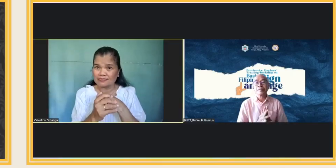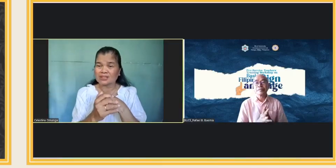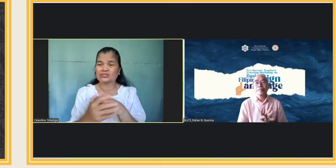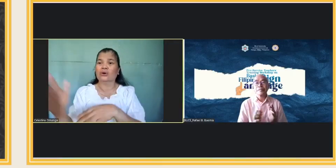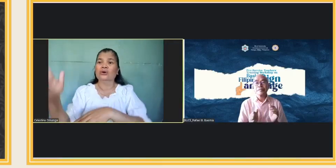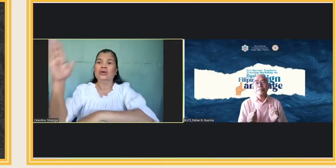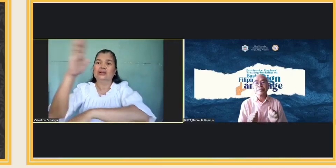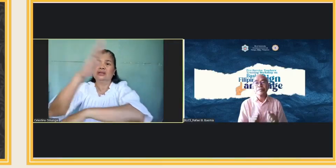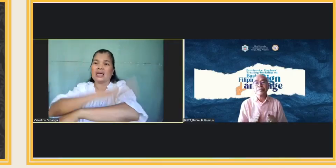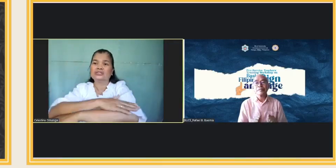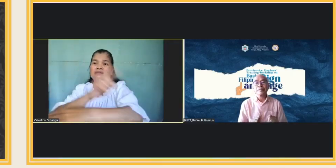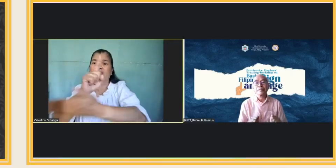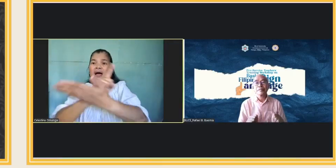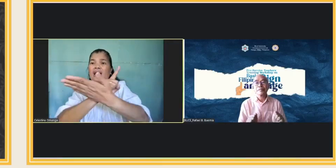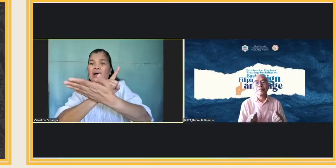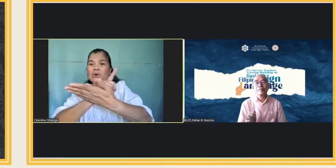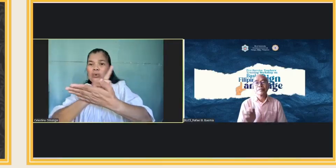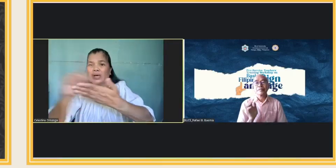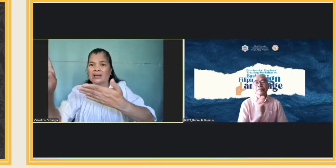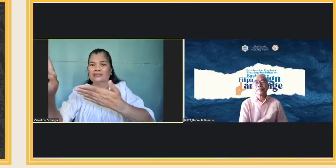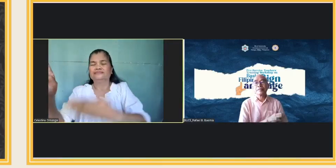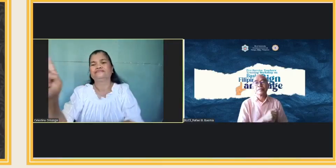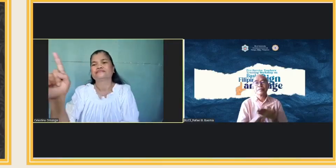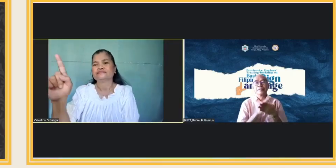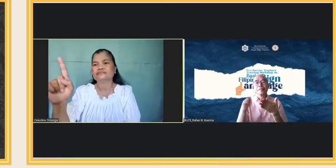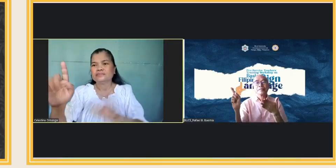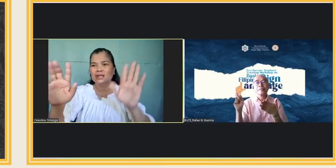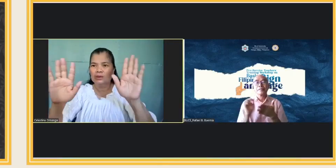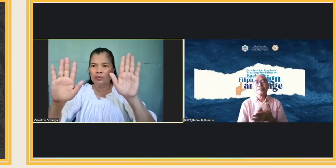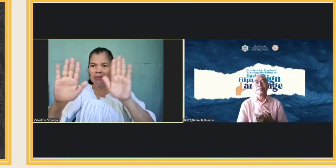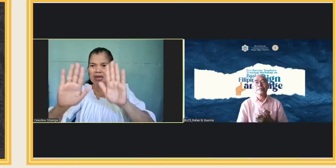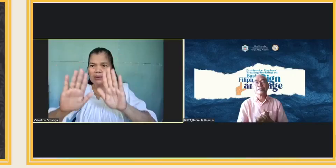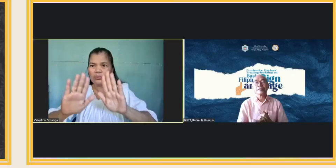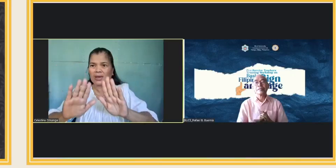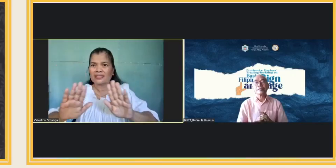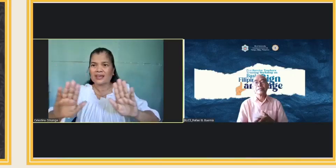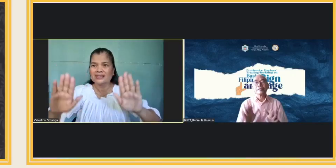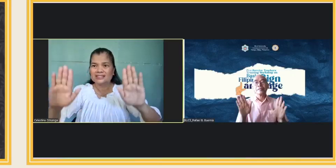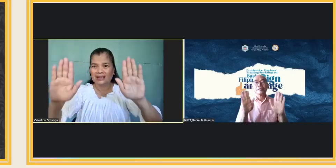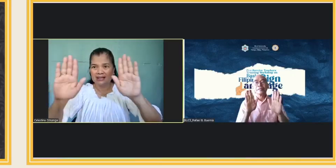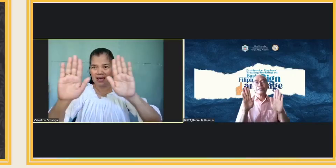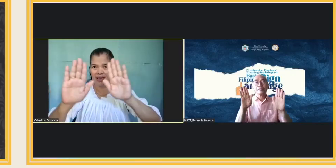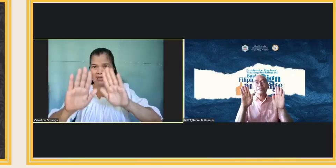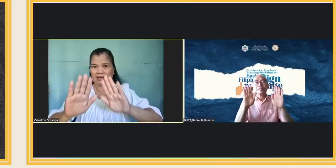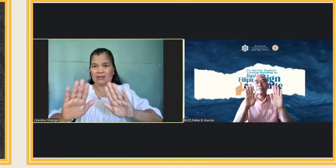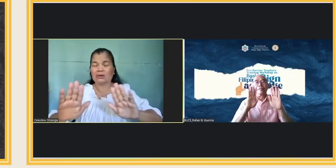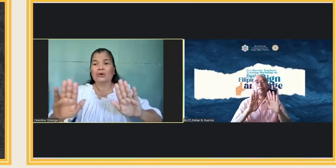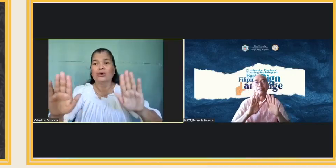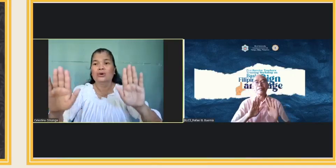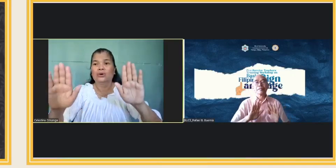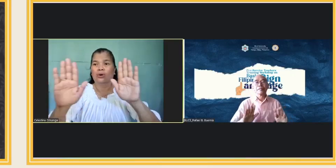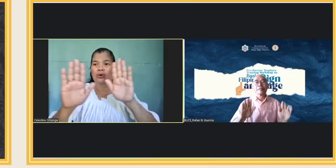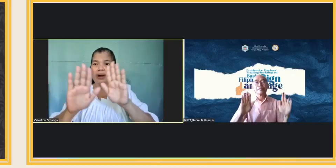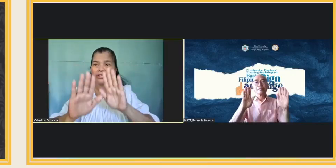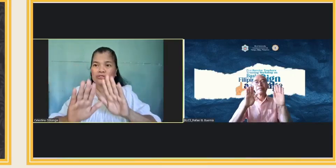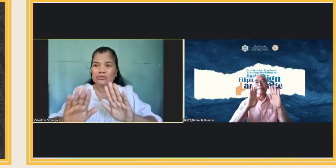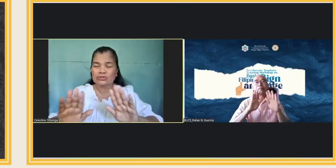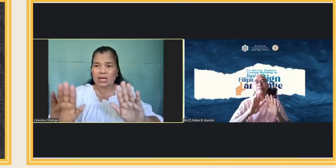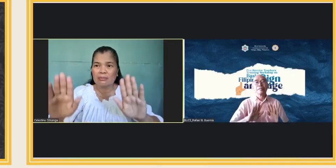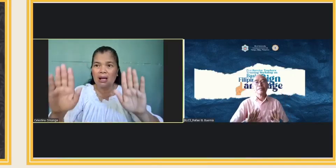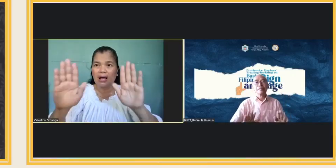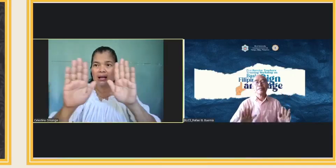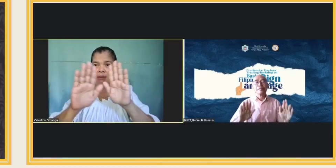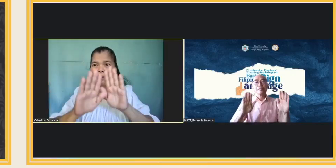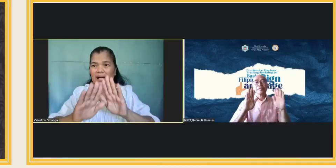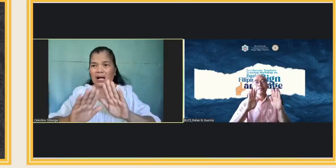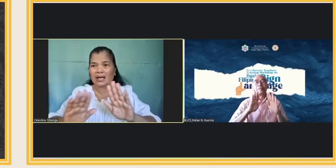them. So, days of the week. We begin with Sunday. O, correction to